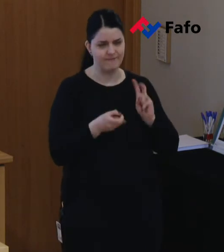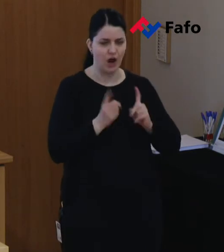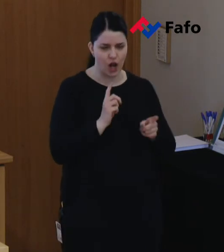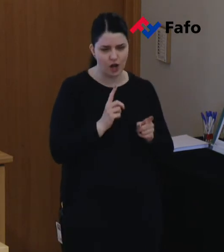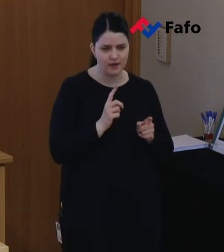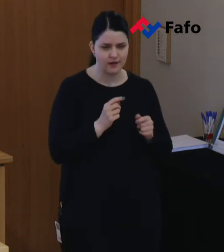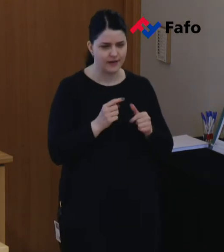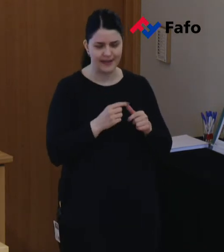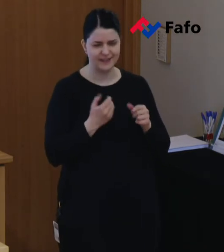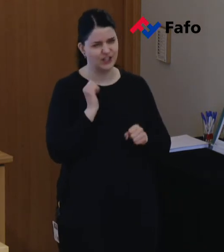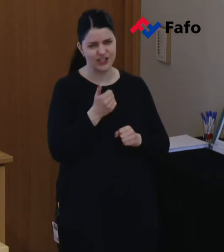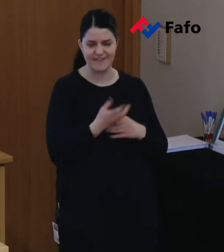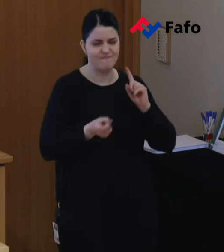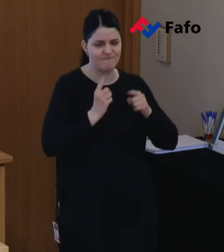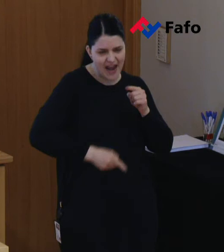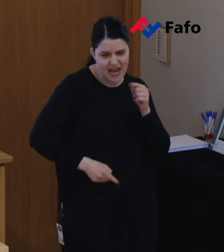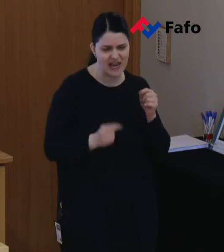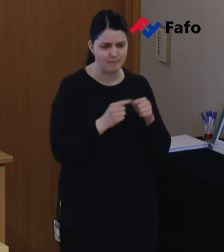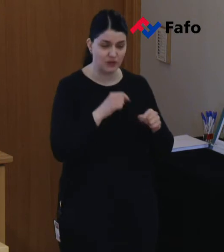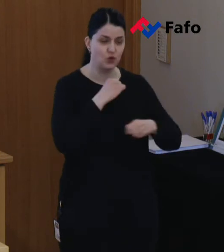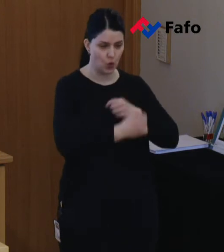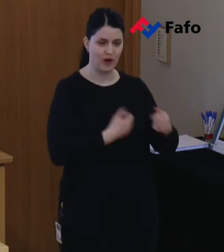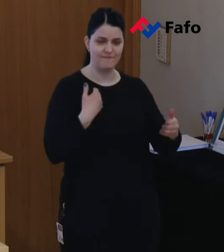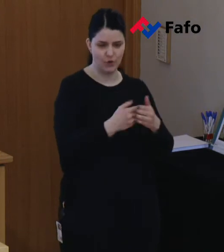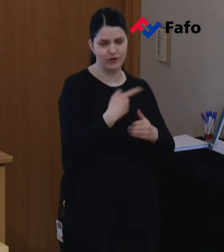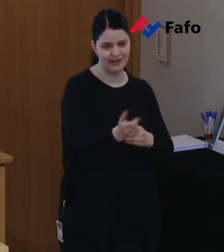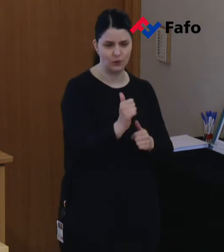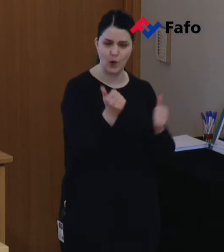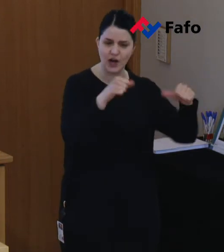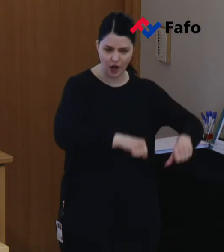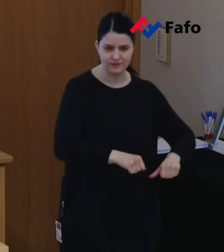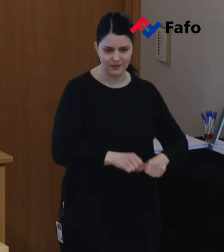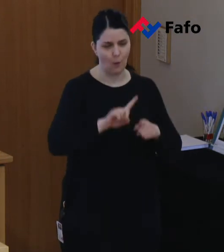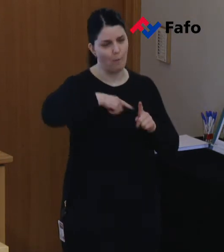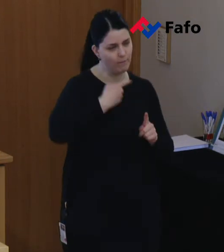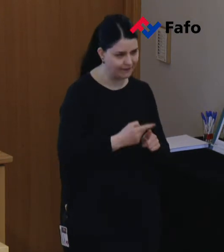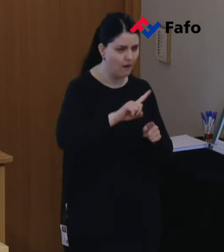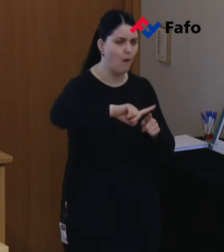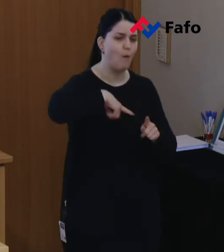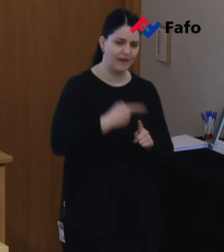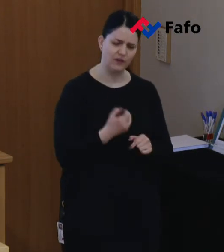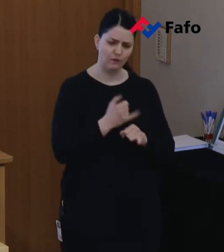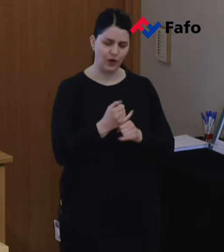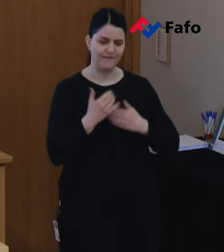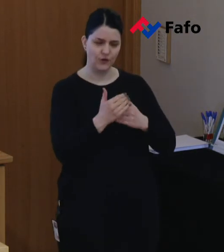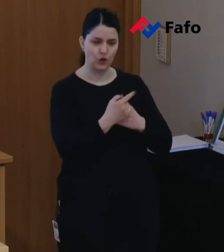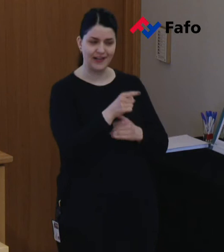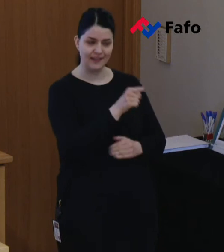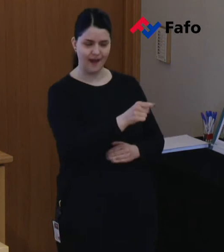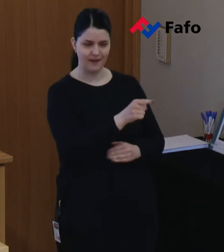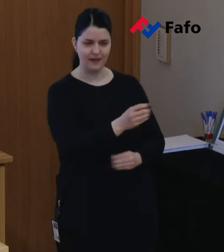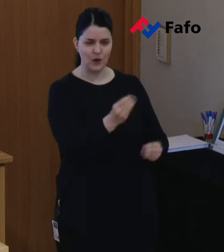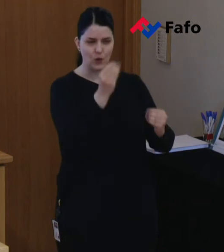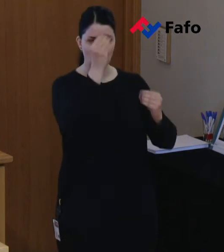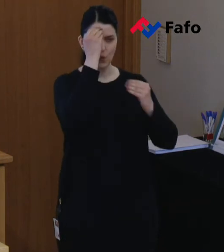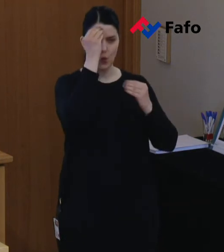som ikke nødvendigvis feile, men valg som gjør at det går galt igjen og igjen og igjen. Og det å på en måte da kunne forholde seg til det, og på en måte lære